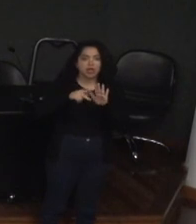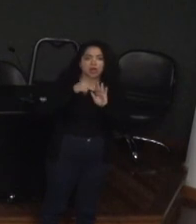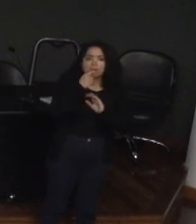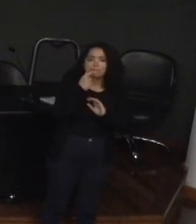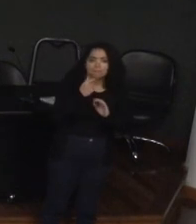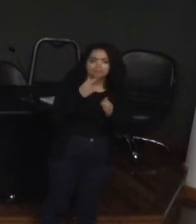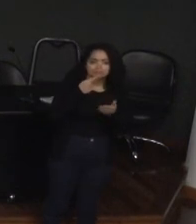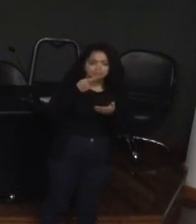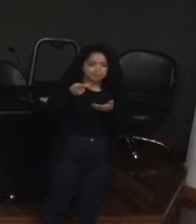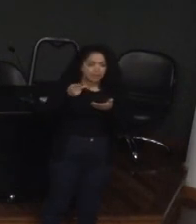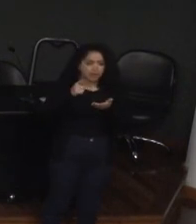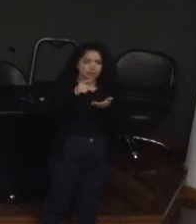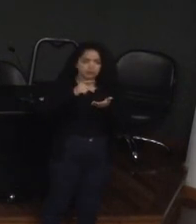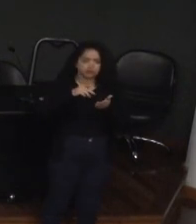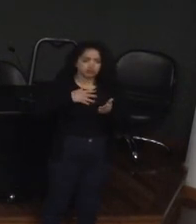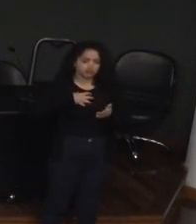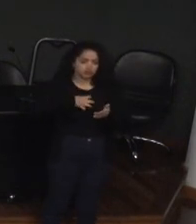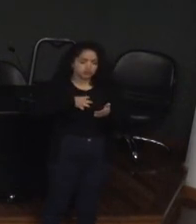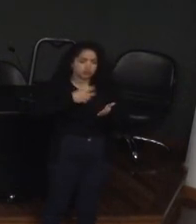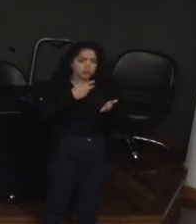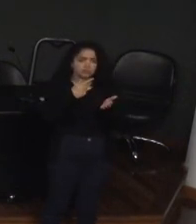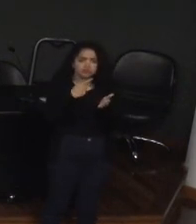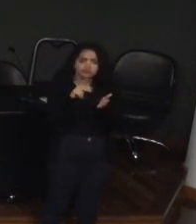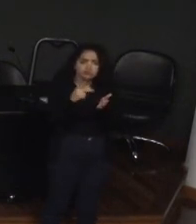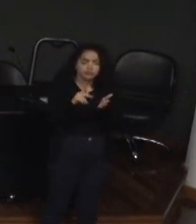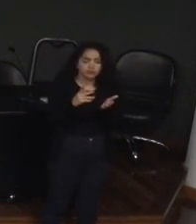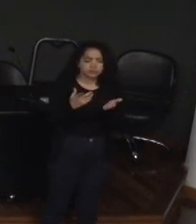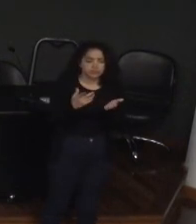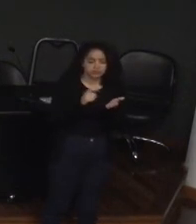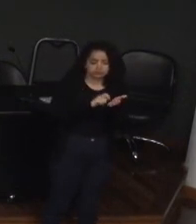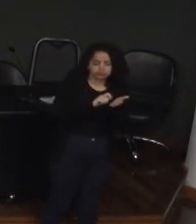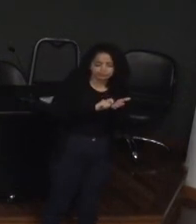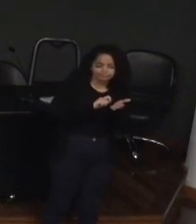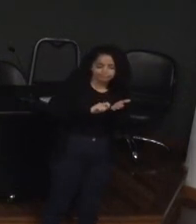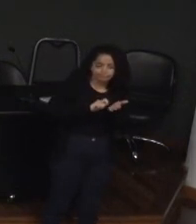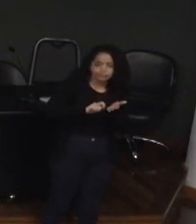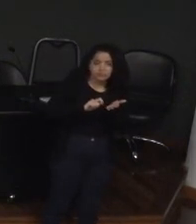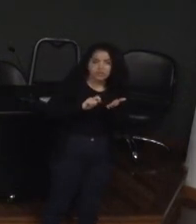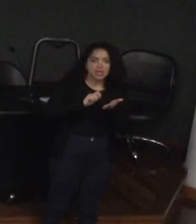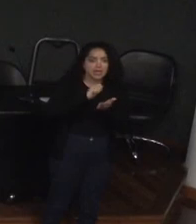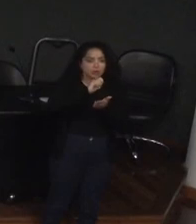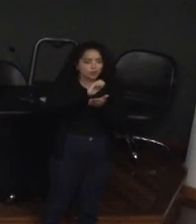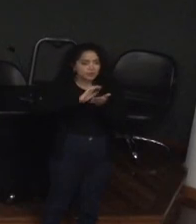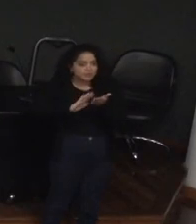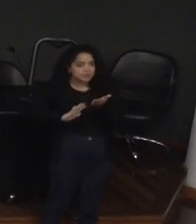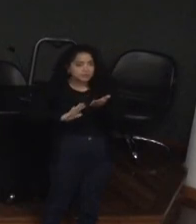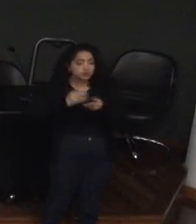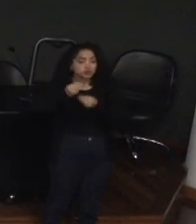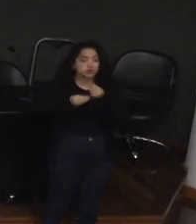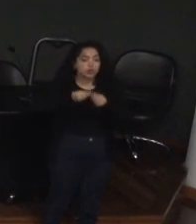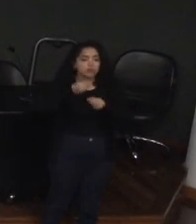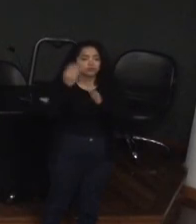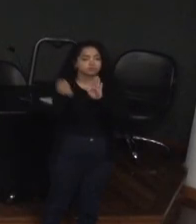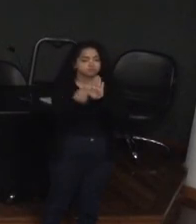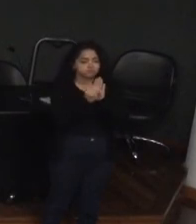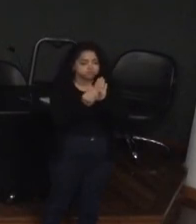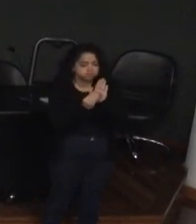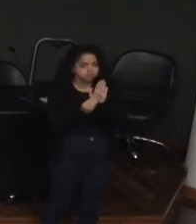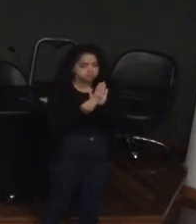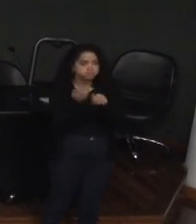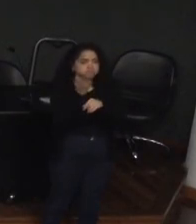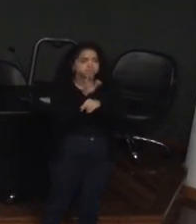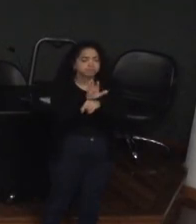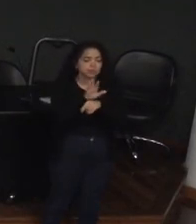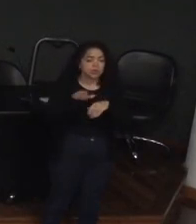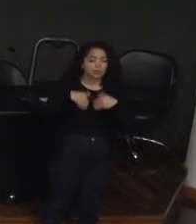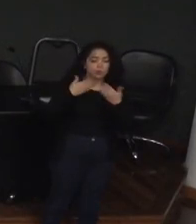vocês, tá? Não precisa colocar tecnicamente, ou seja, a gente está fazendo aqui um exercício de como lançar essas informações e de quais